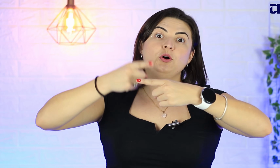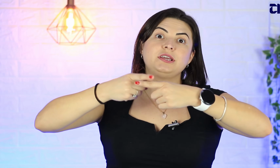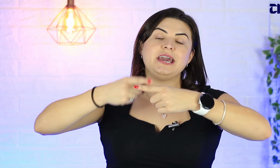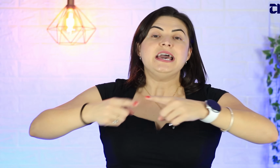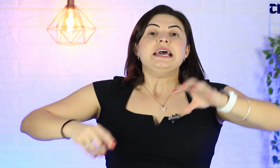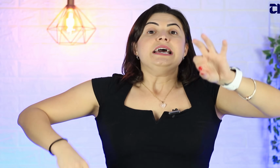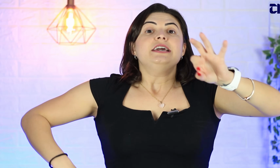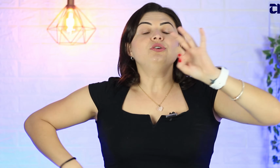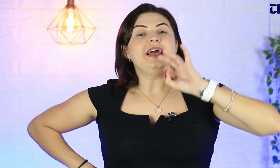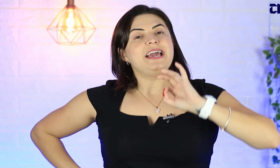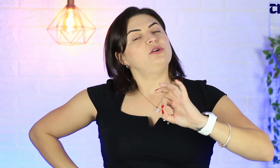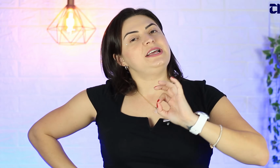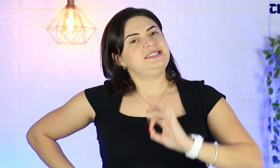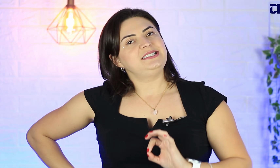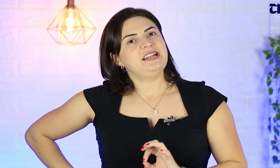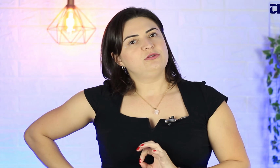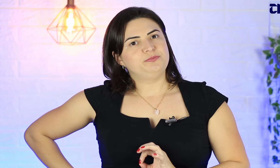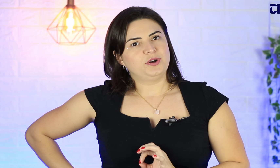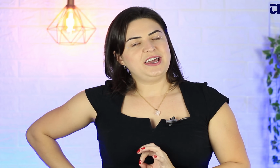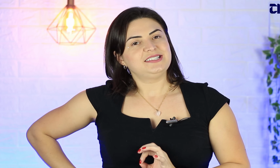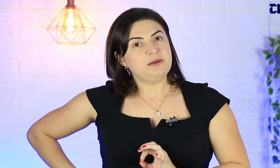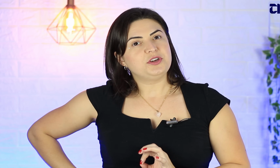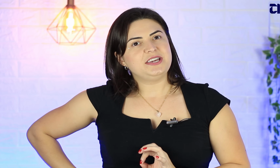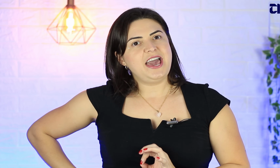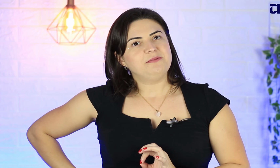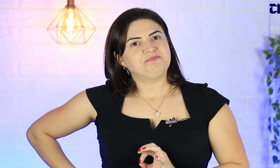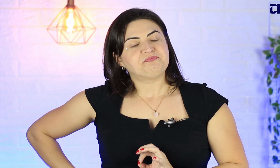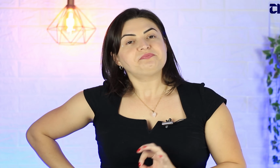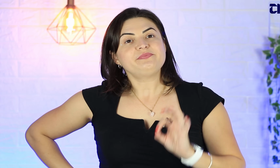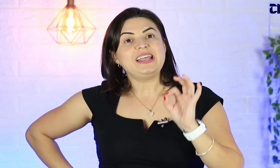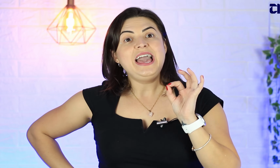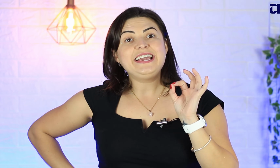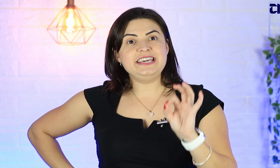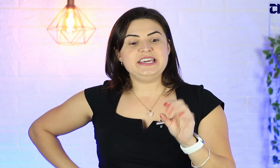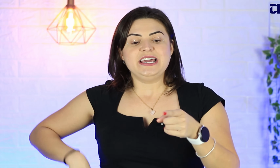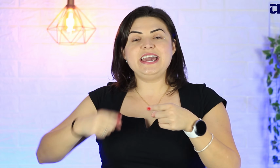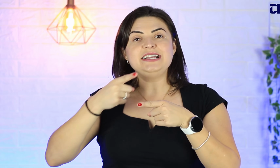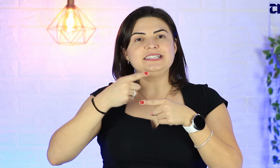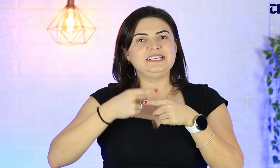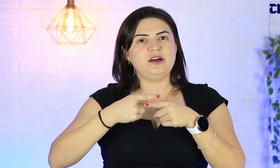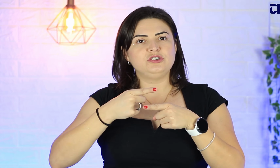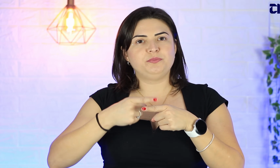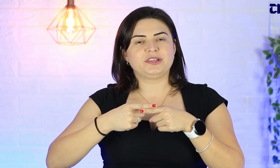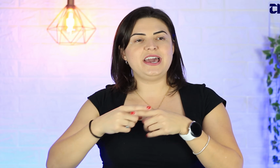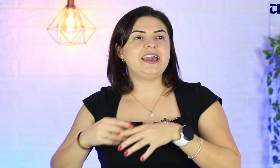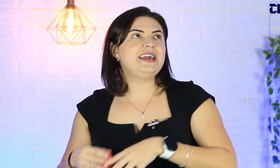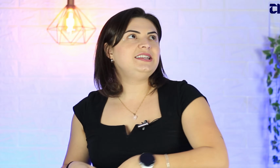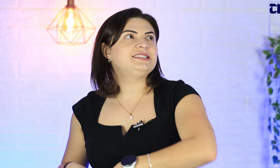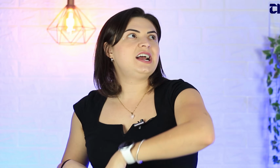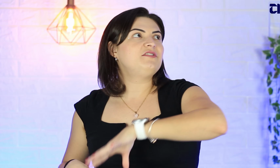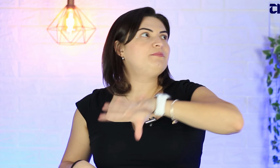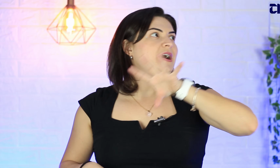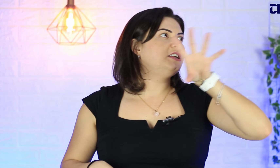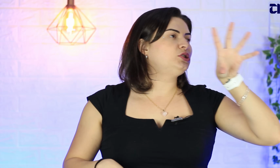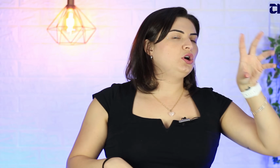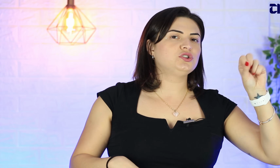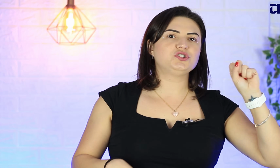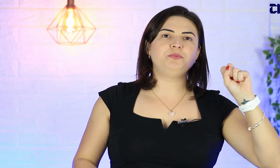Porquê. E o legal desse sinal de porquê, sabe o que que é? É que esse sinal de porquê, ele serve para todos os